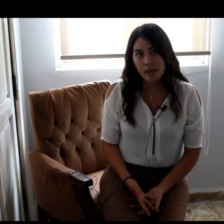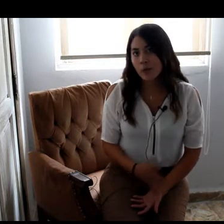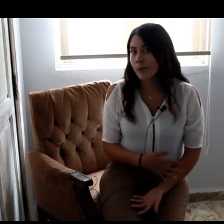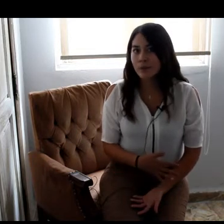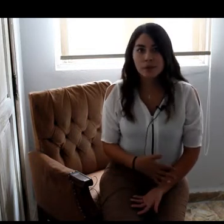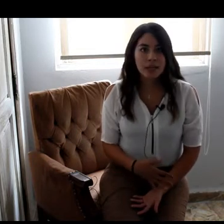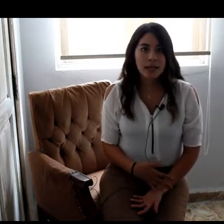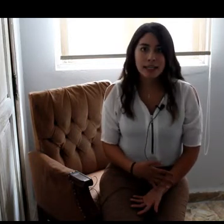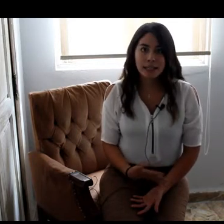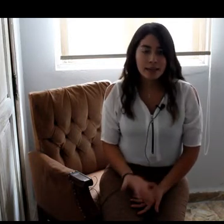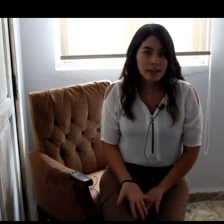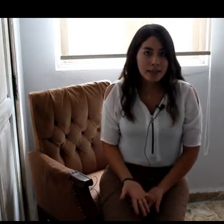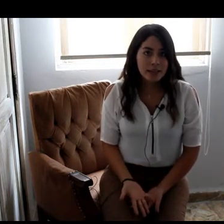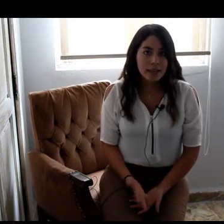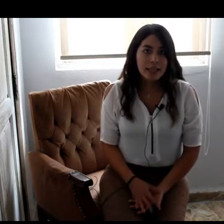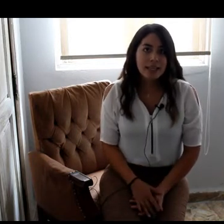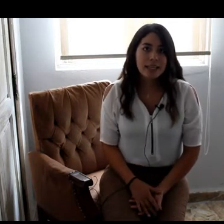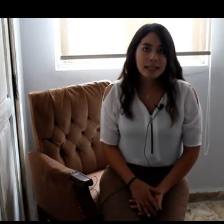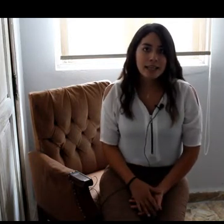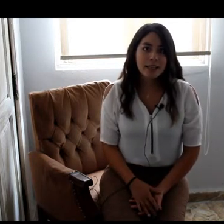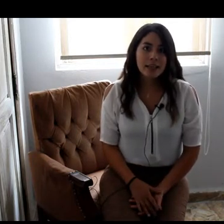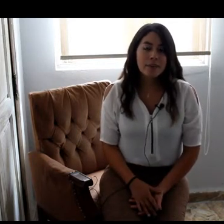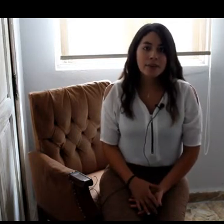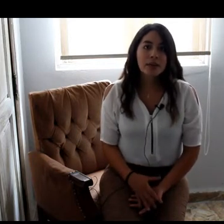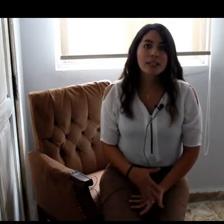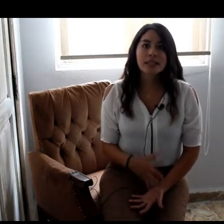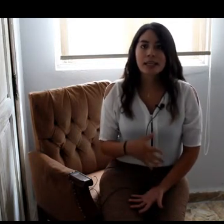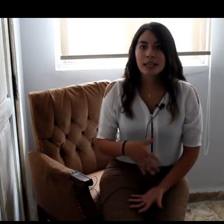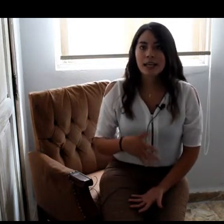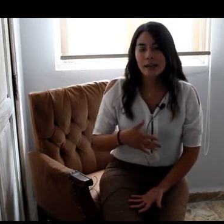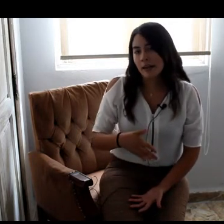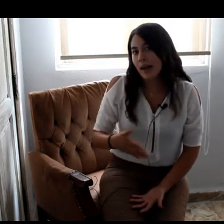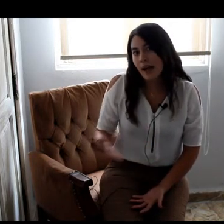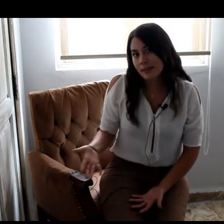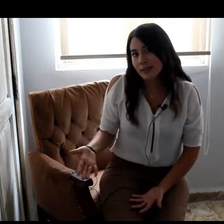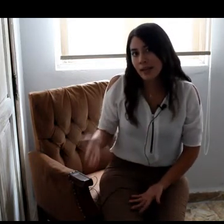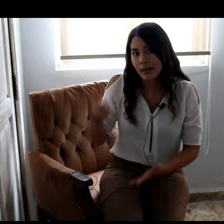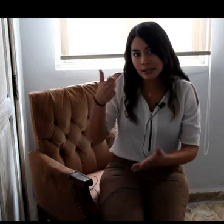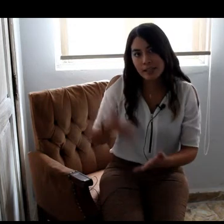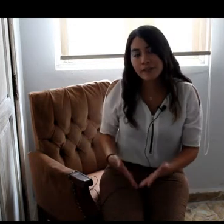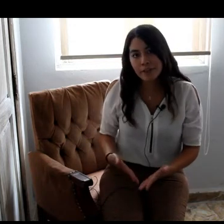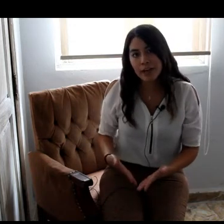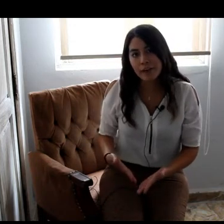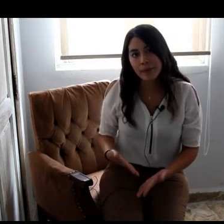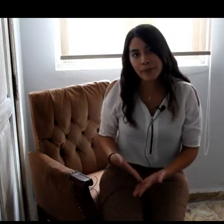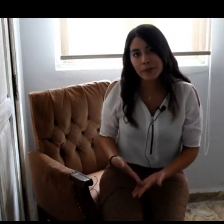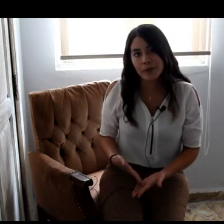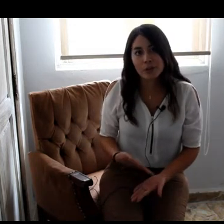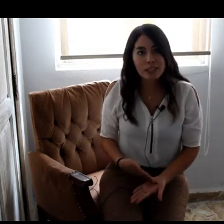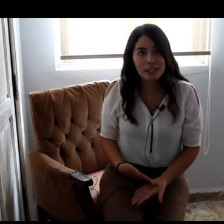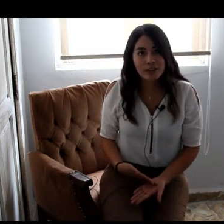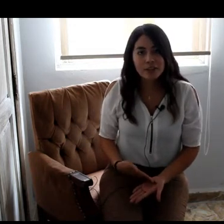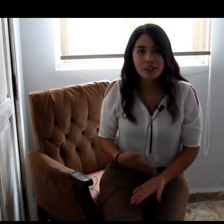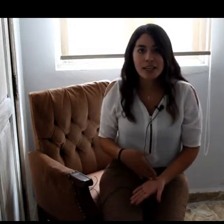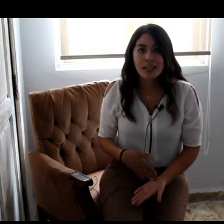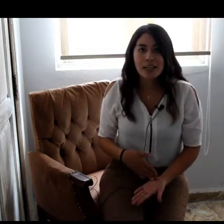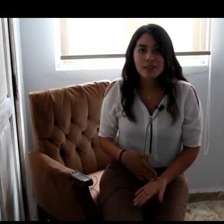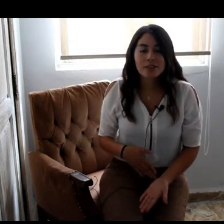lo pueden buscar en internet, y pues ahora sí que está estratificado por contenidos, entonces